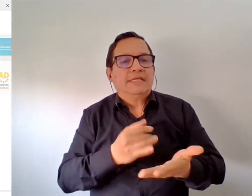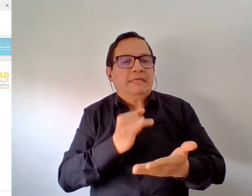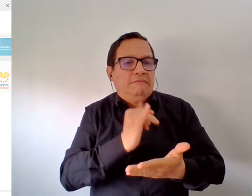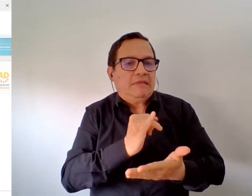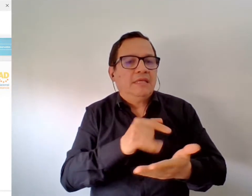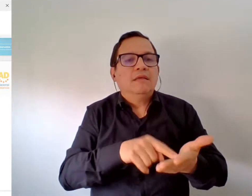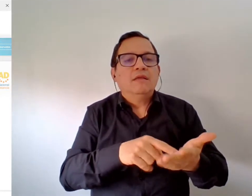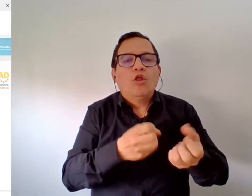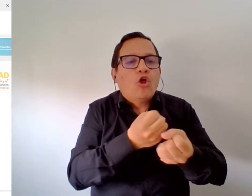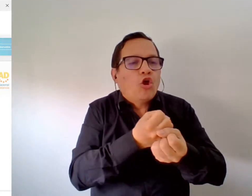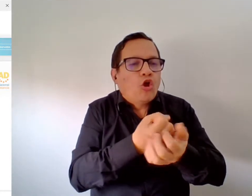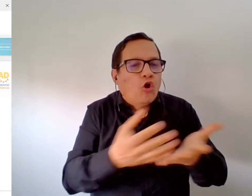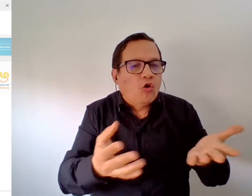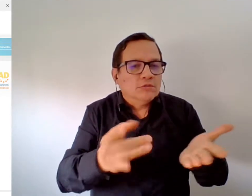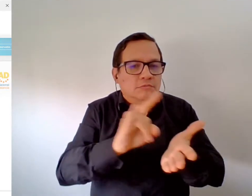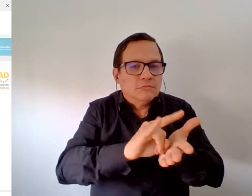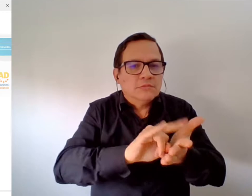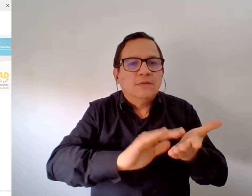Recursos de instalación.